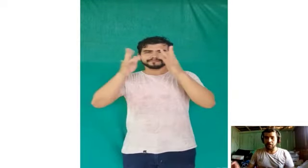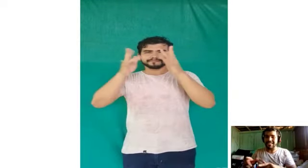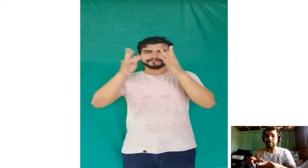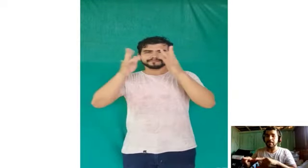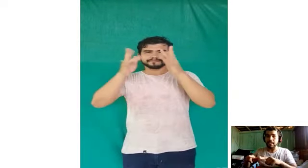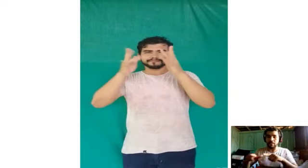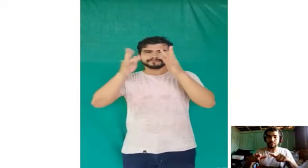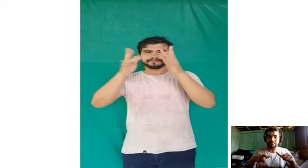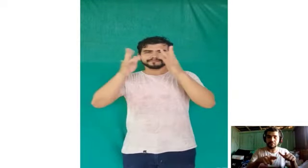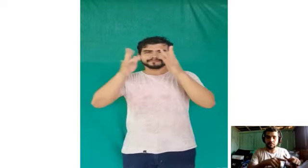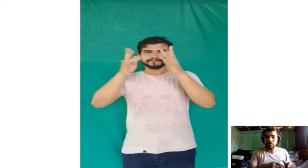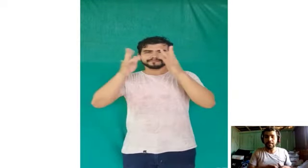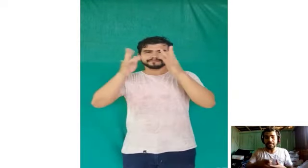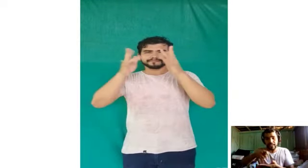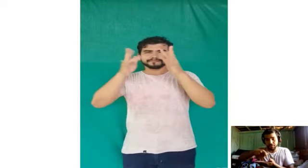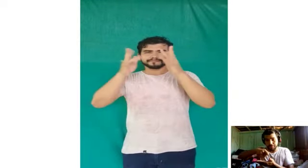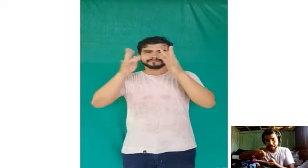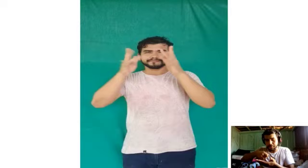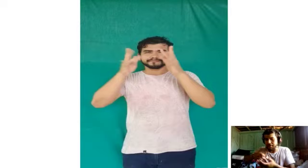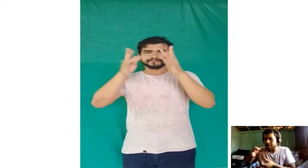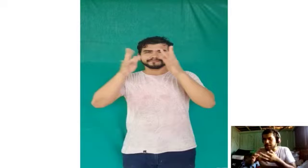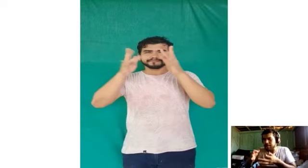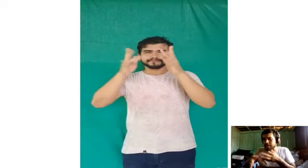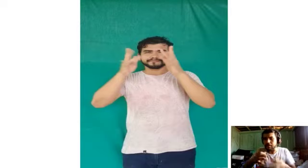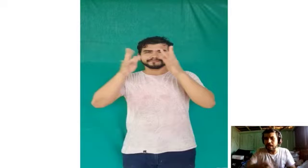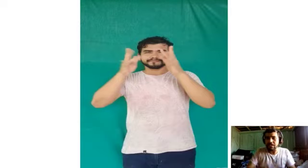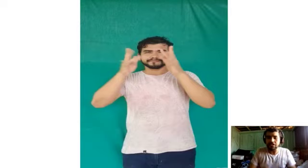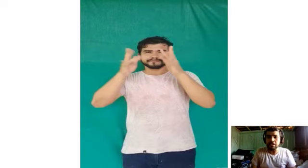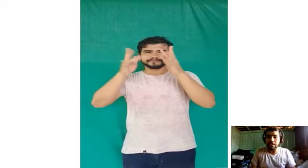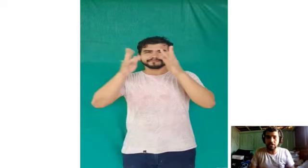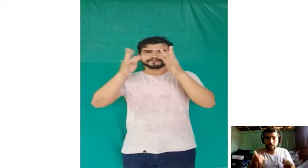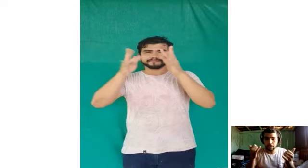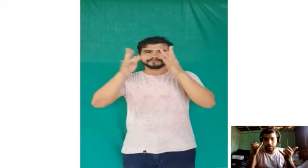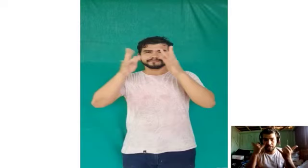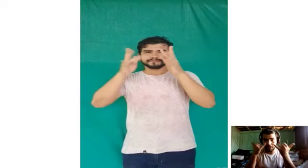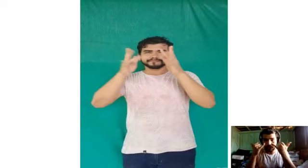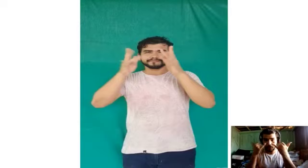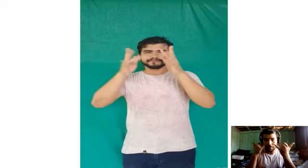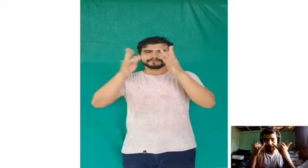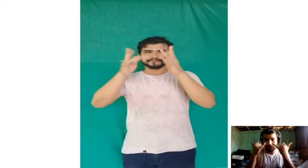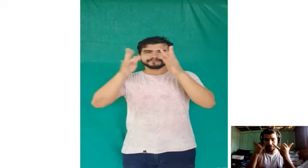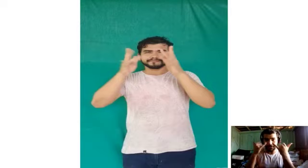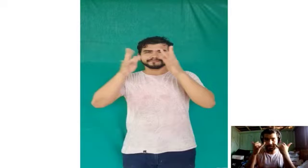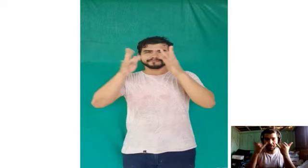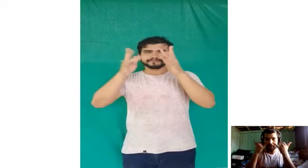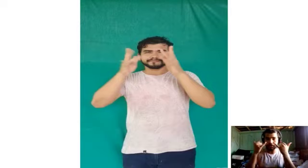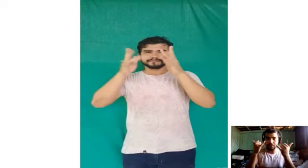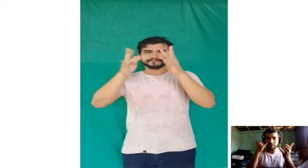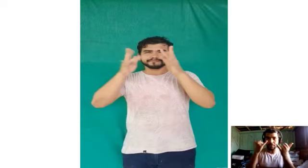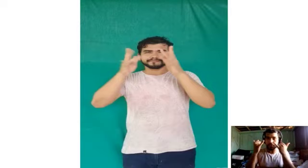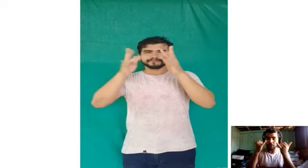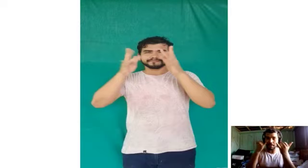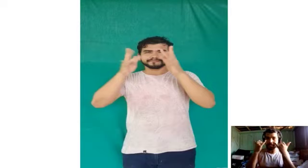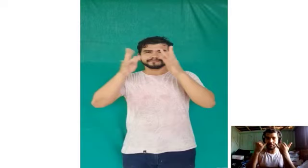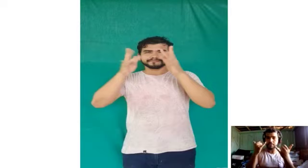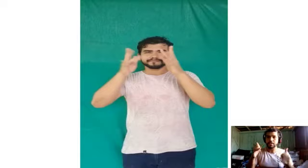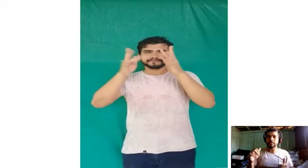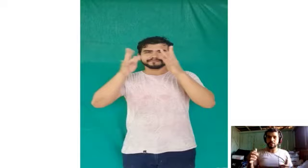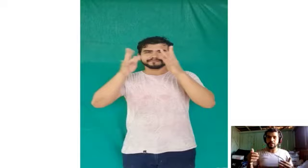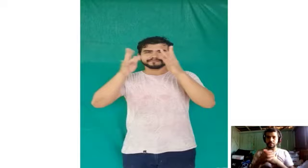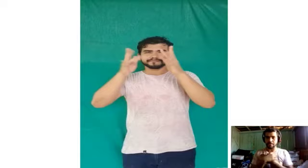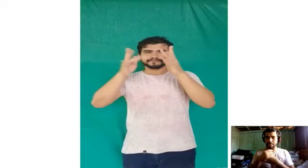Ele fez trabalho. Como ele está anotando e avaliando, a gente entende que são as informações. Esse é o sinal de